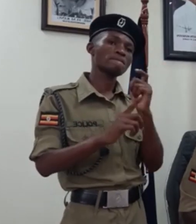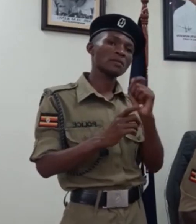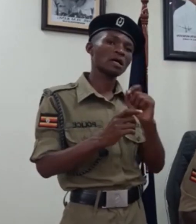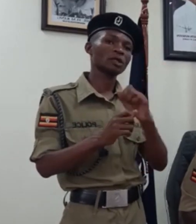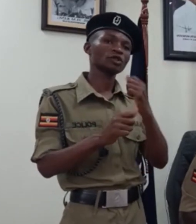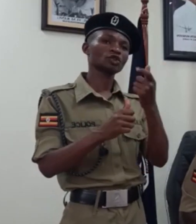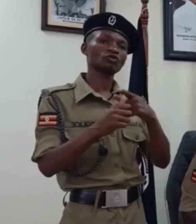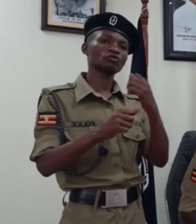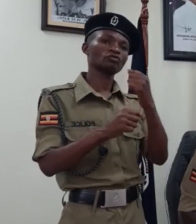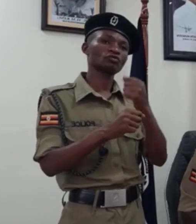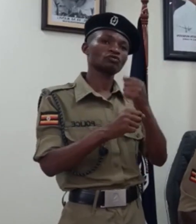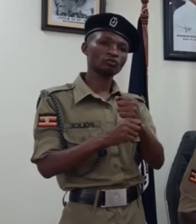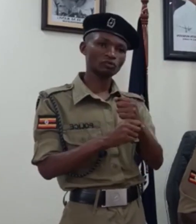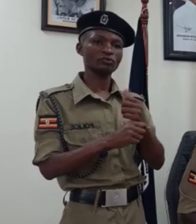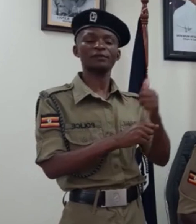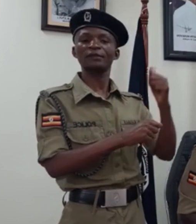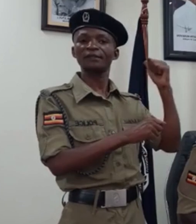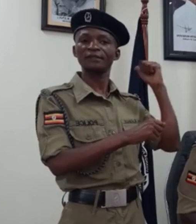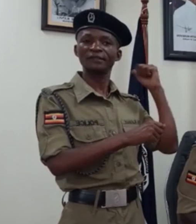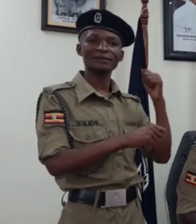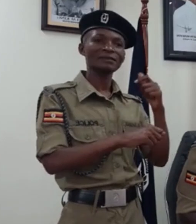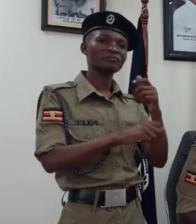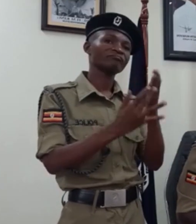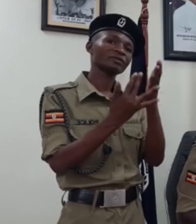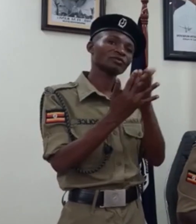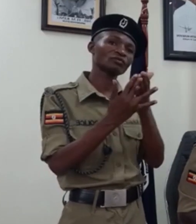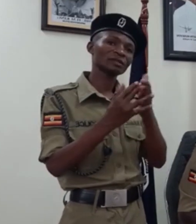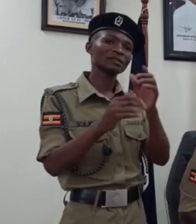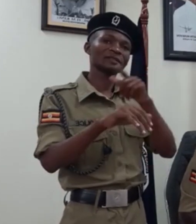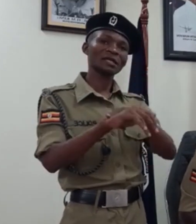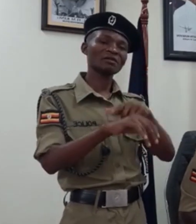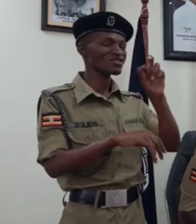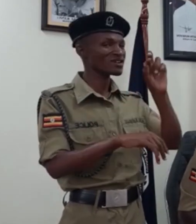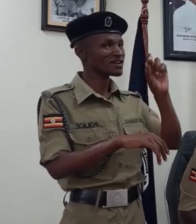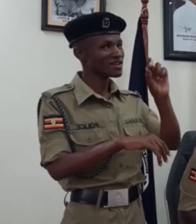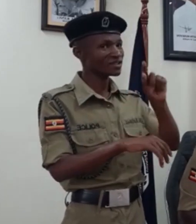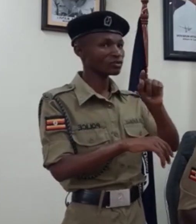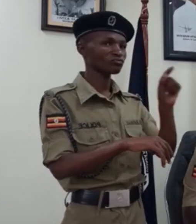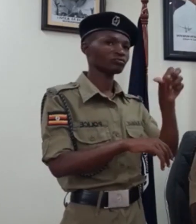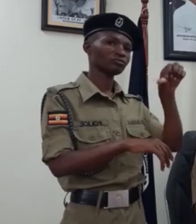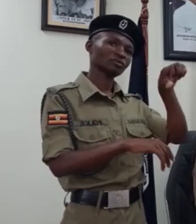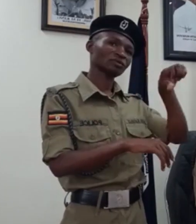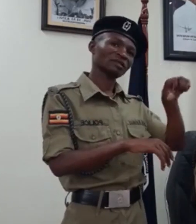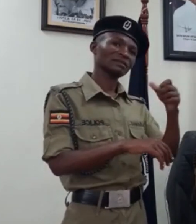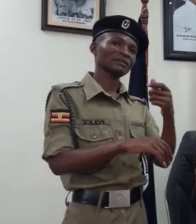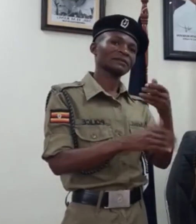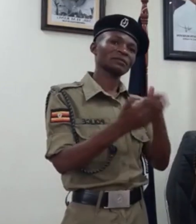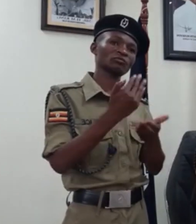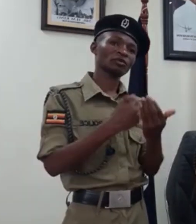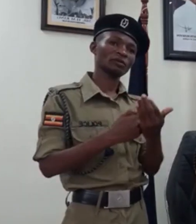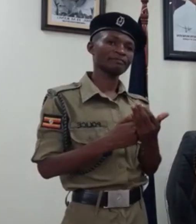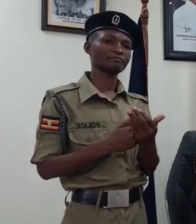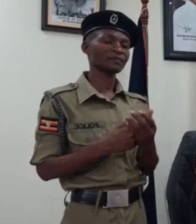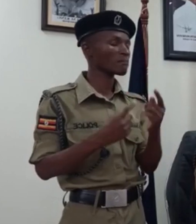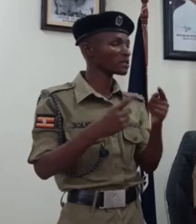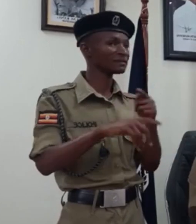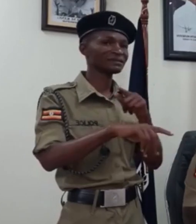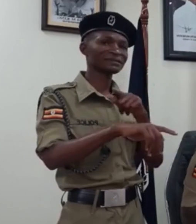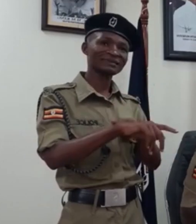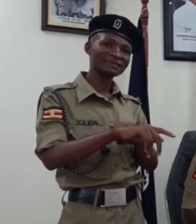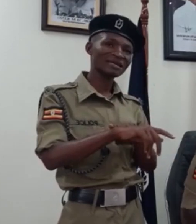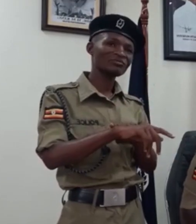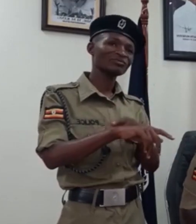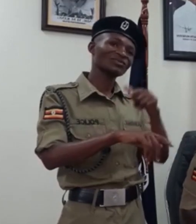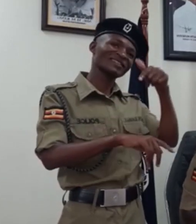kwe kukola kwe kumutegekera appointment ng'ennaku z'omwezi 21 omwezi ogw'omunaana